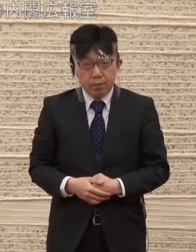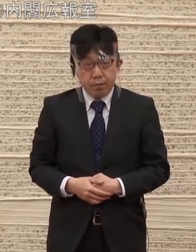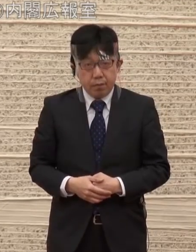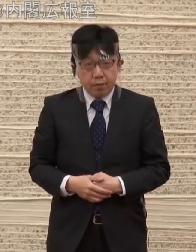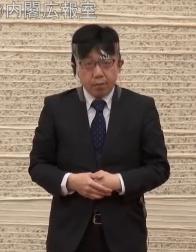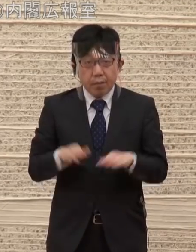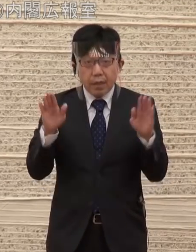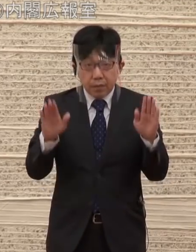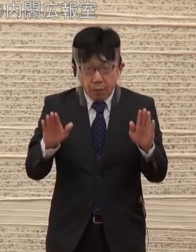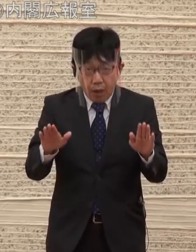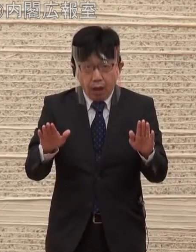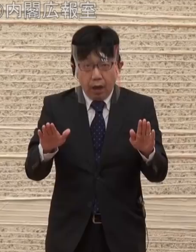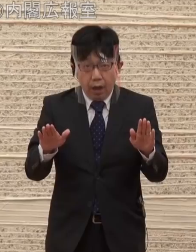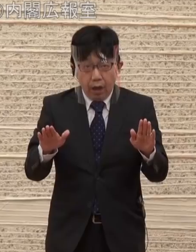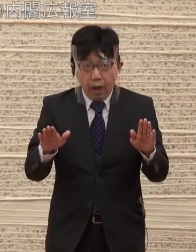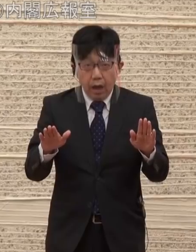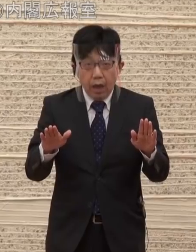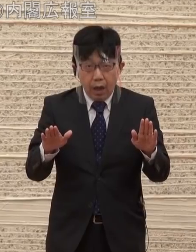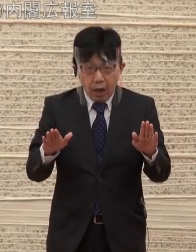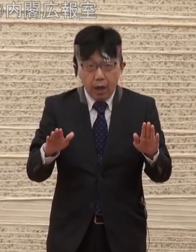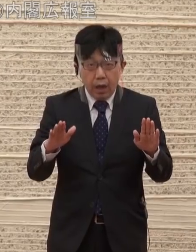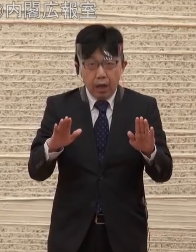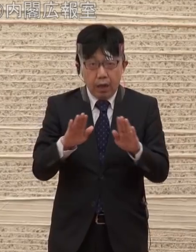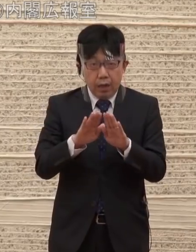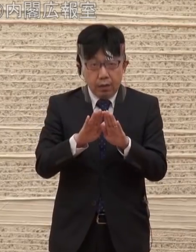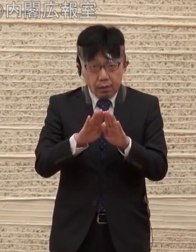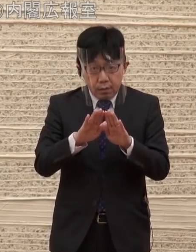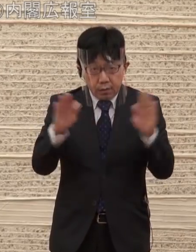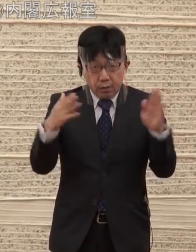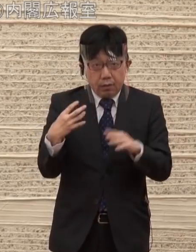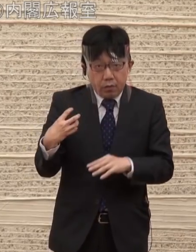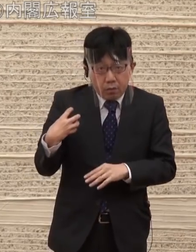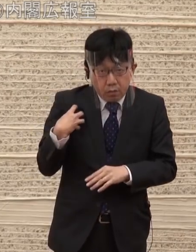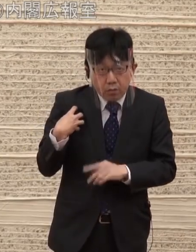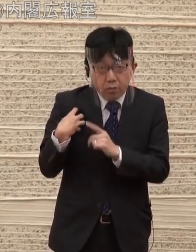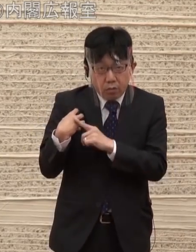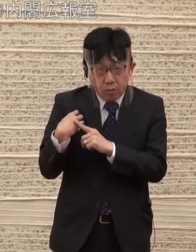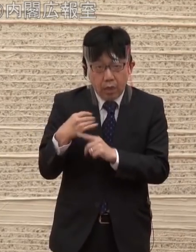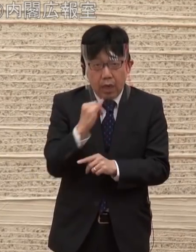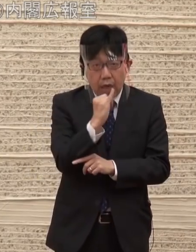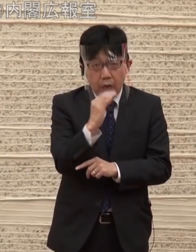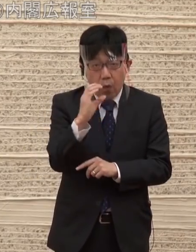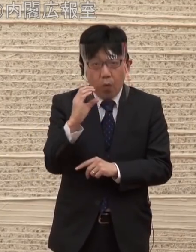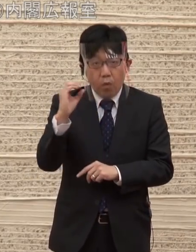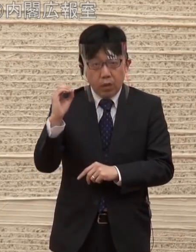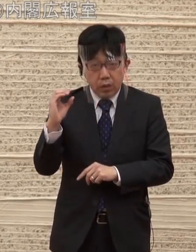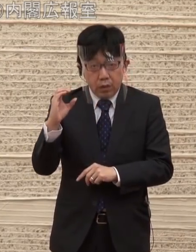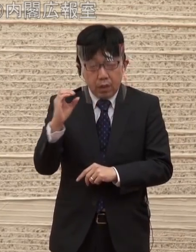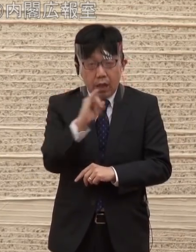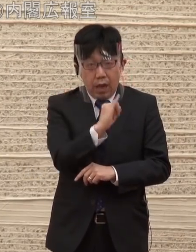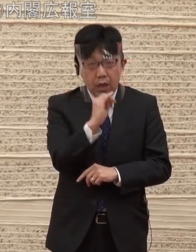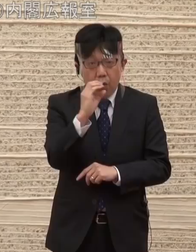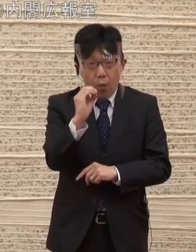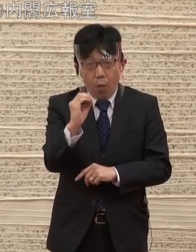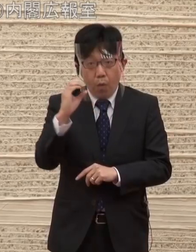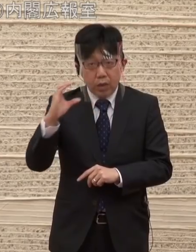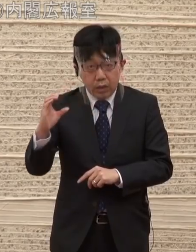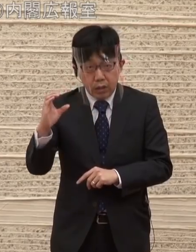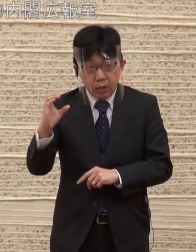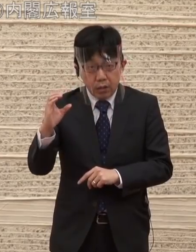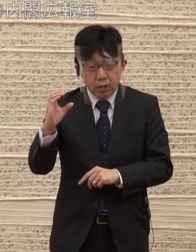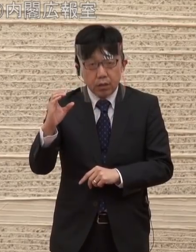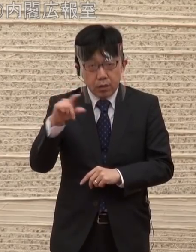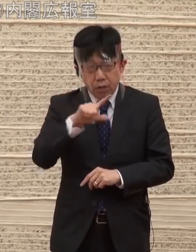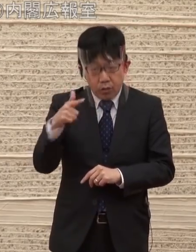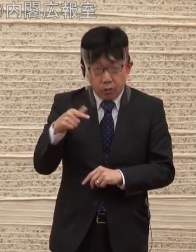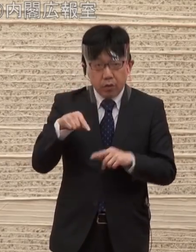現在ですね大会を主催する iocそして大会組織委員会等がですね大年夏の開催に向け